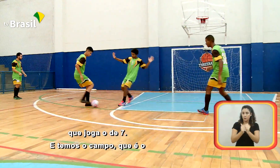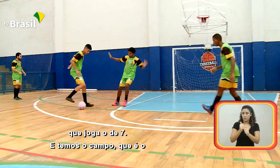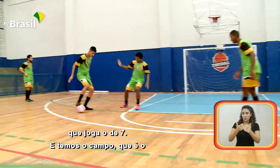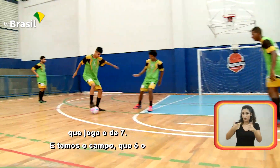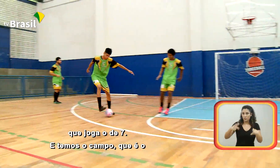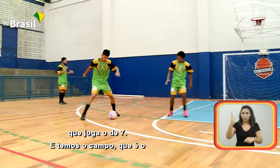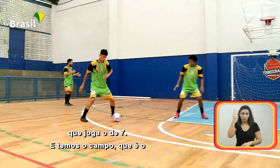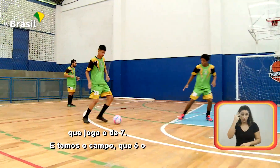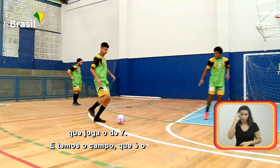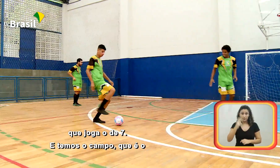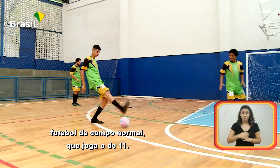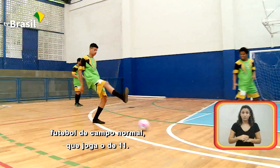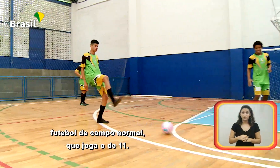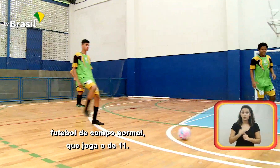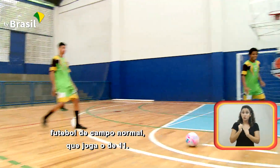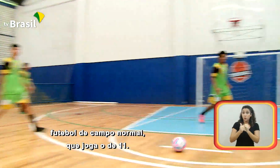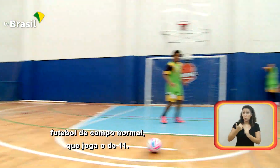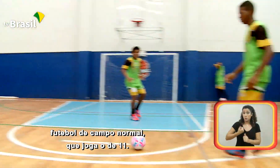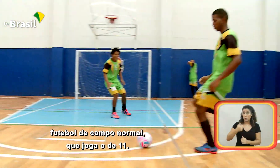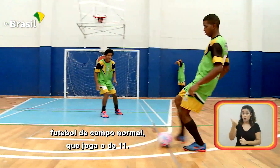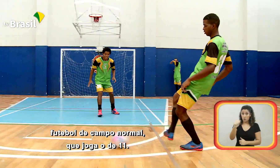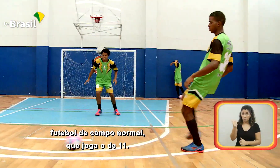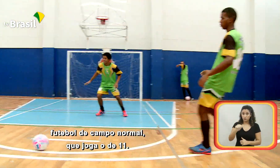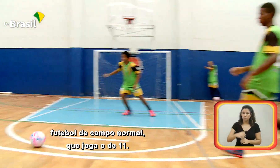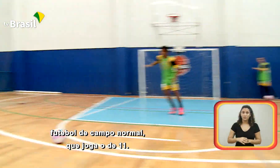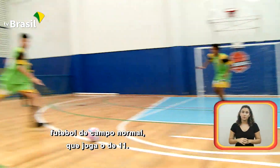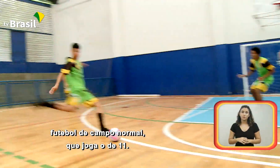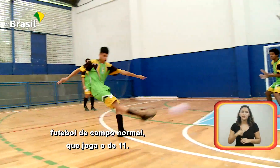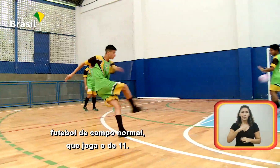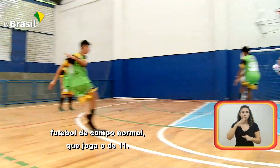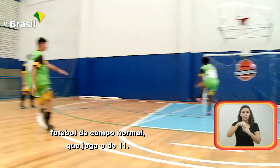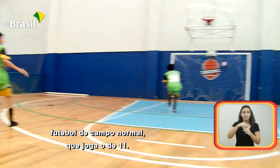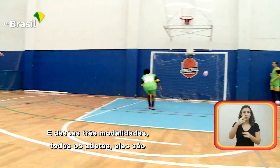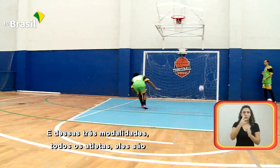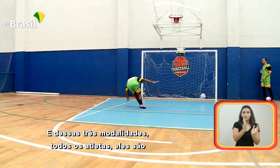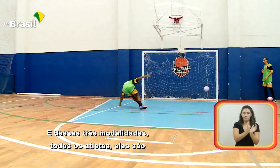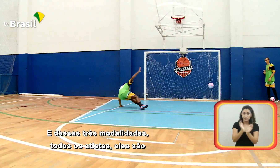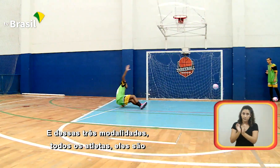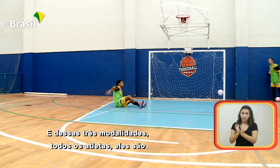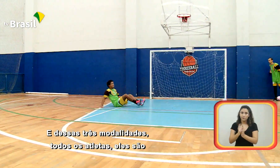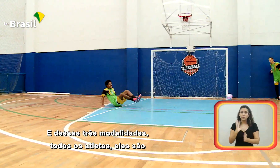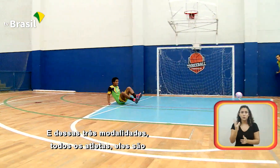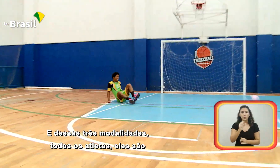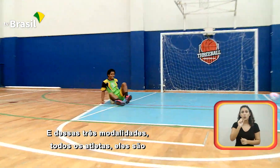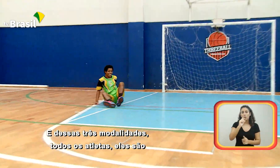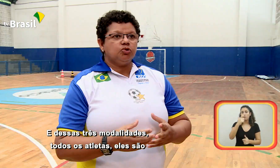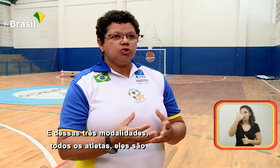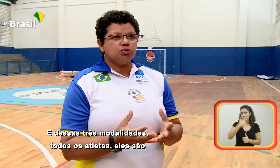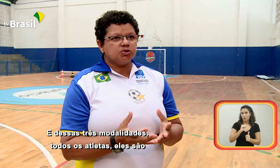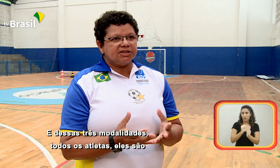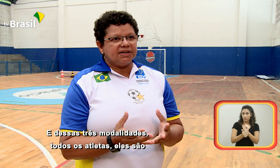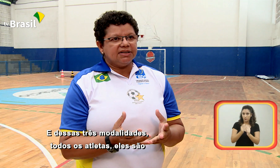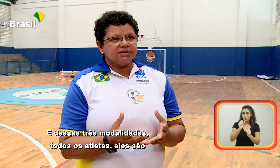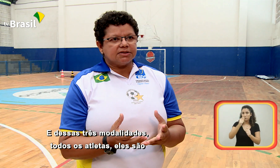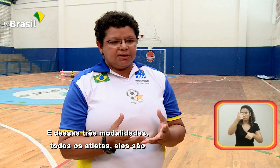temos o campo, que é o futebol de campo normal, né, de jogo de 11. E dessas 3 modalidades, todos os atletas, eles